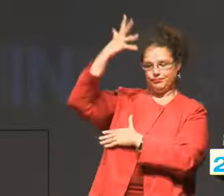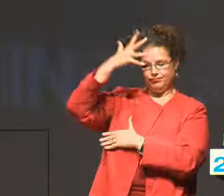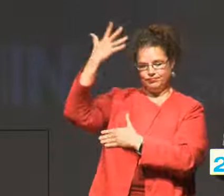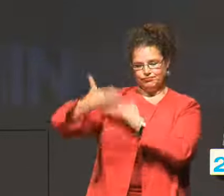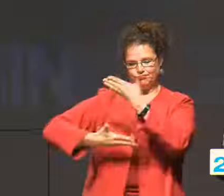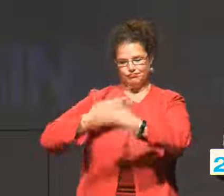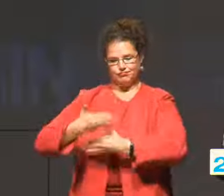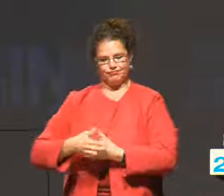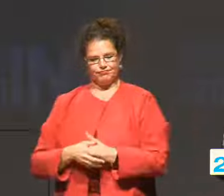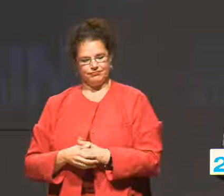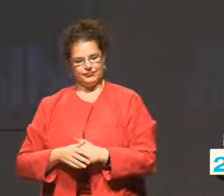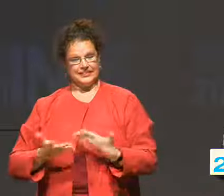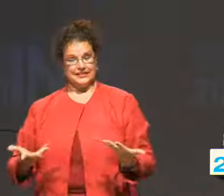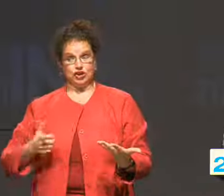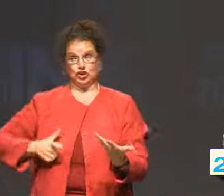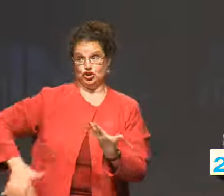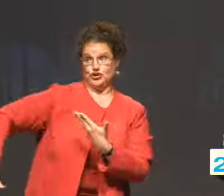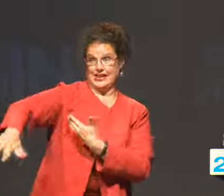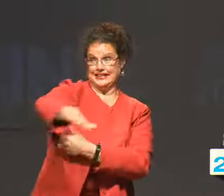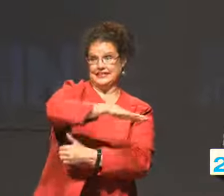Umfeld stattfindet.